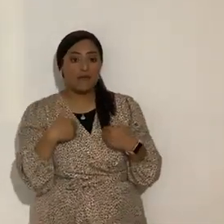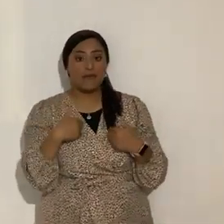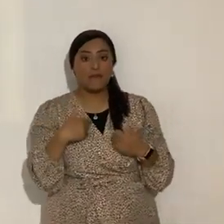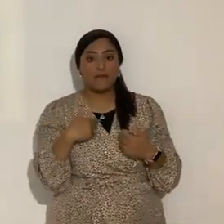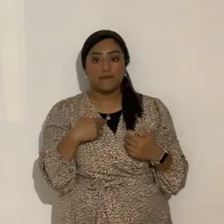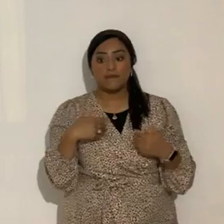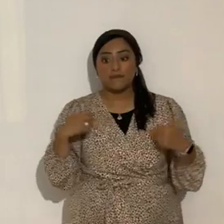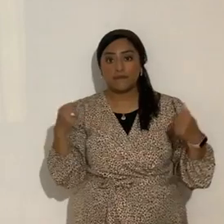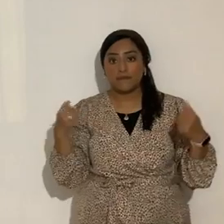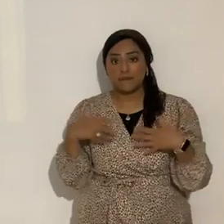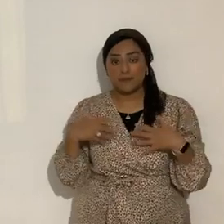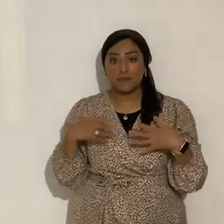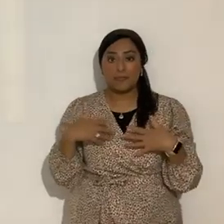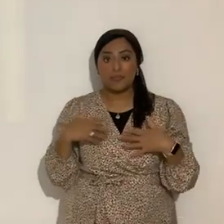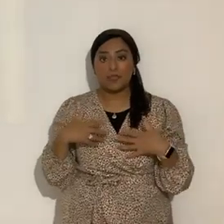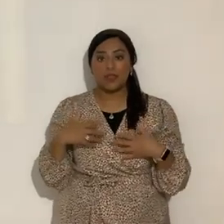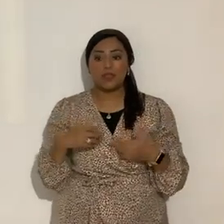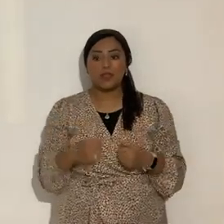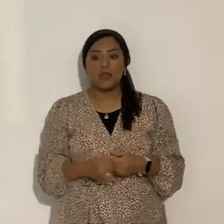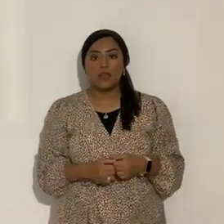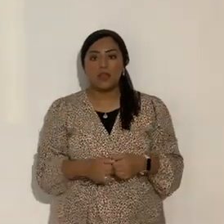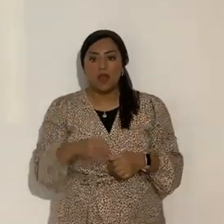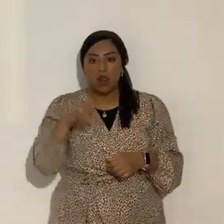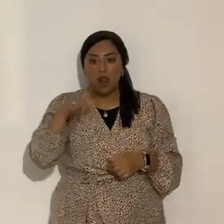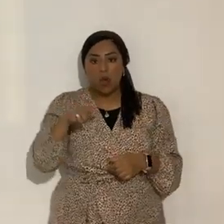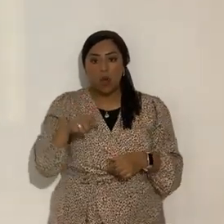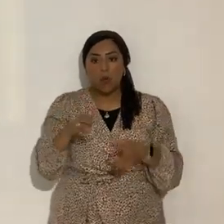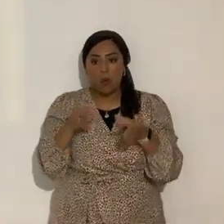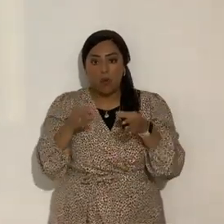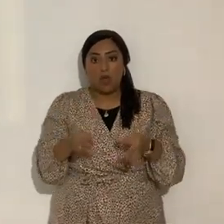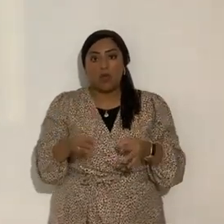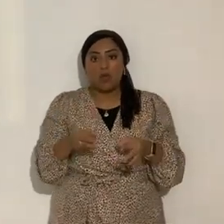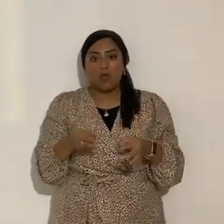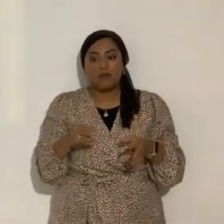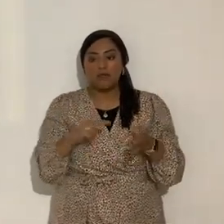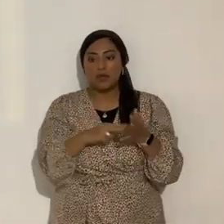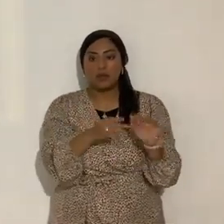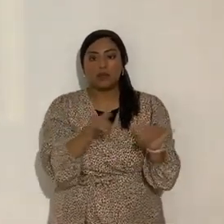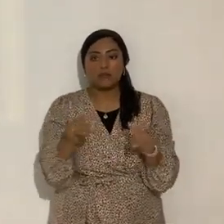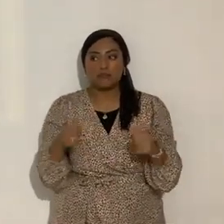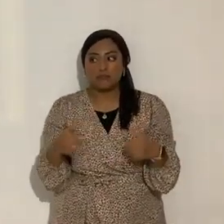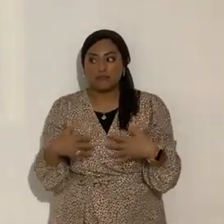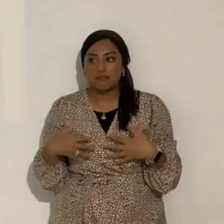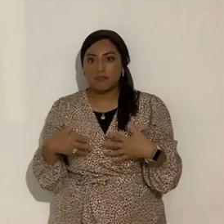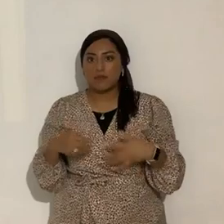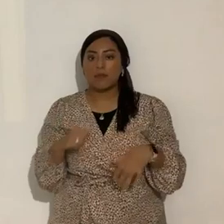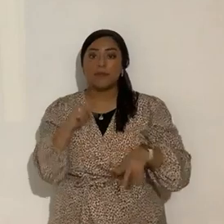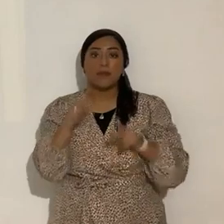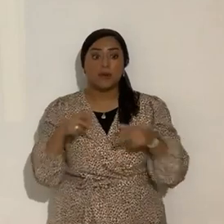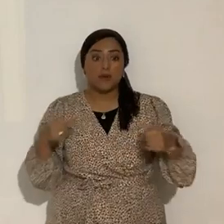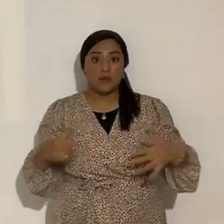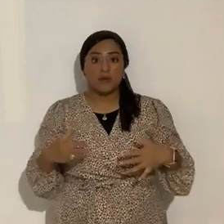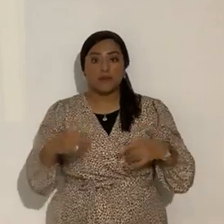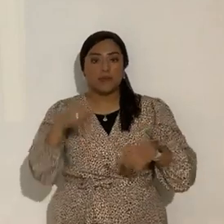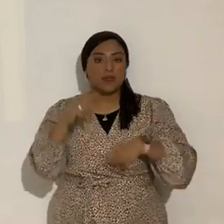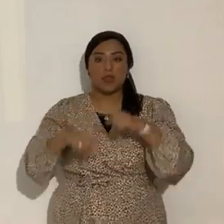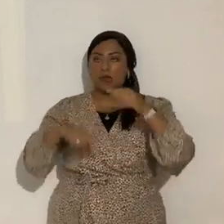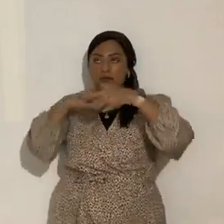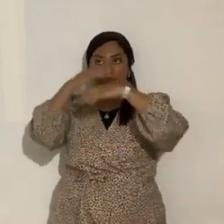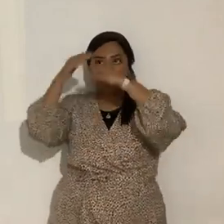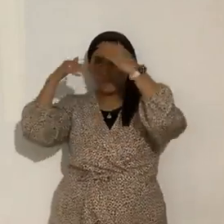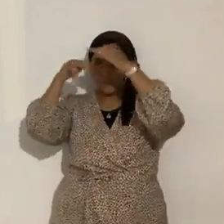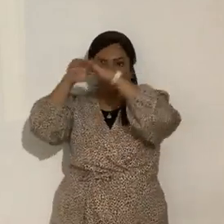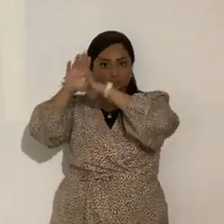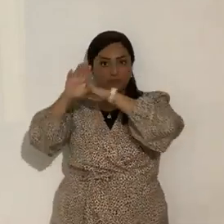pocos pantalones o pocas faldas, poca voluntad, eso es ser un cobarde. Y los cobardes no entrarán al reino de los